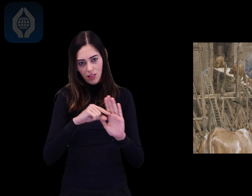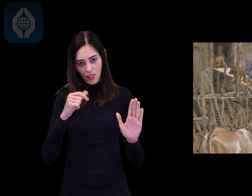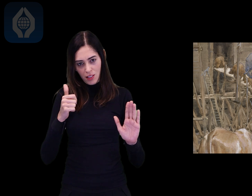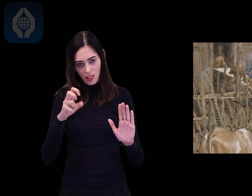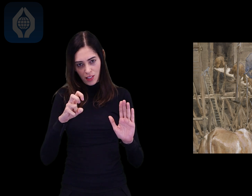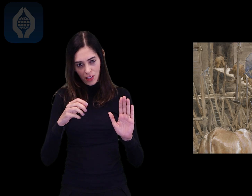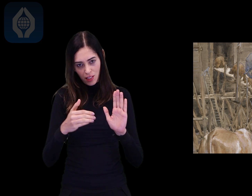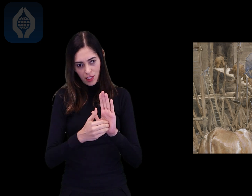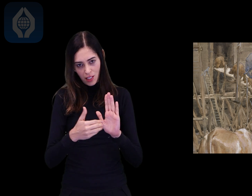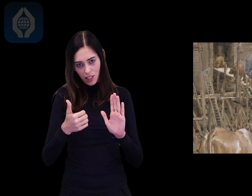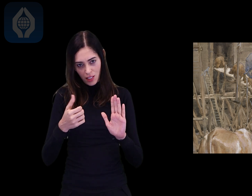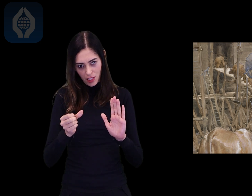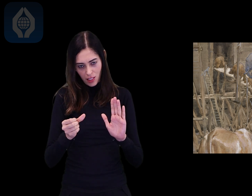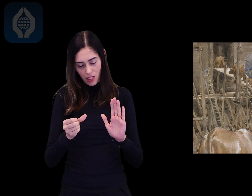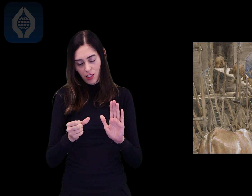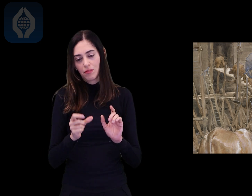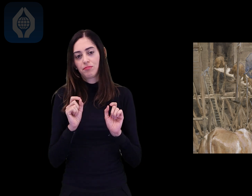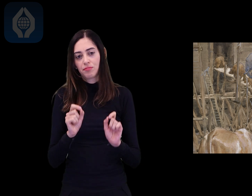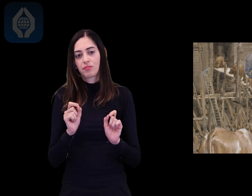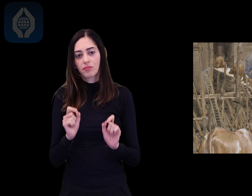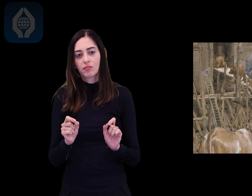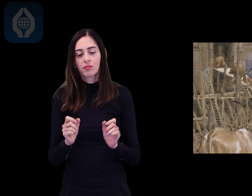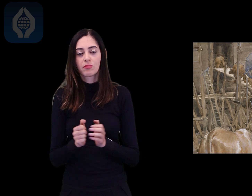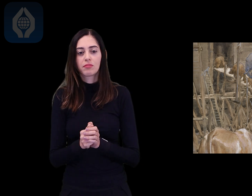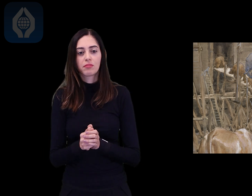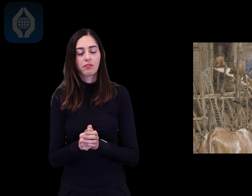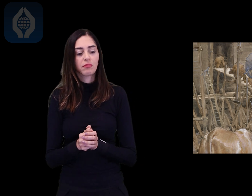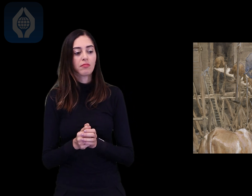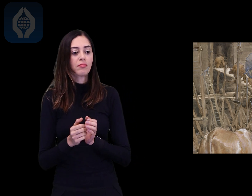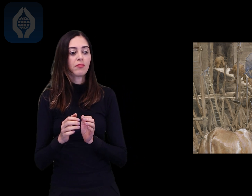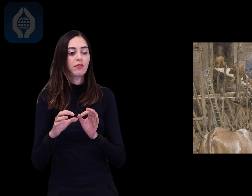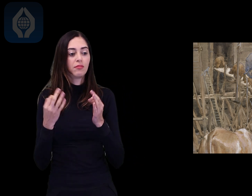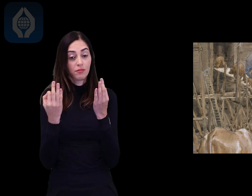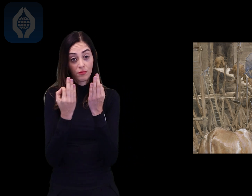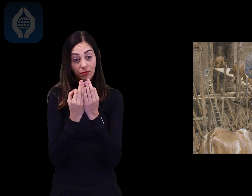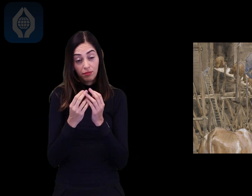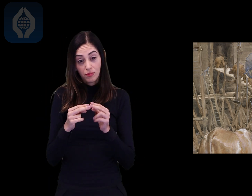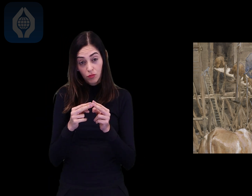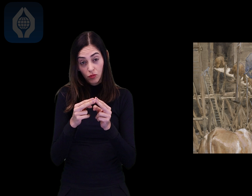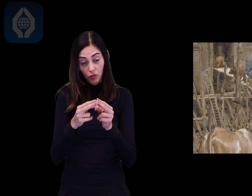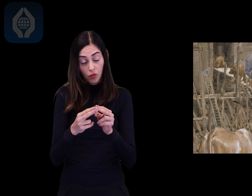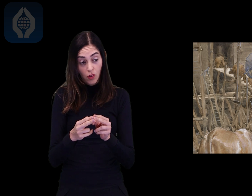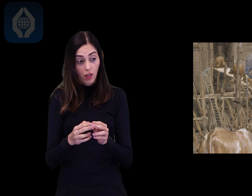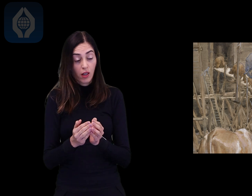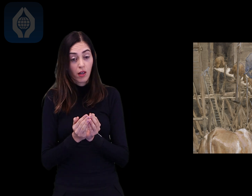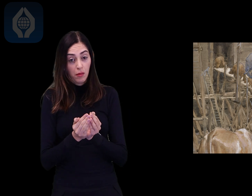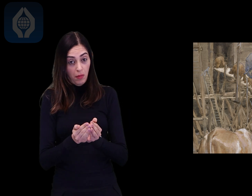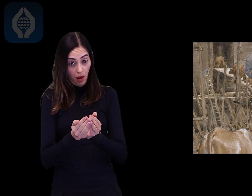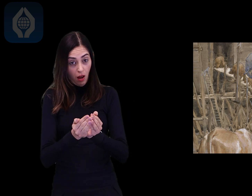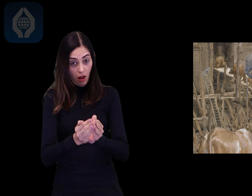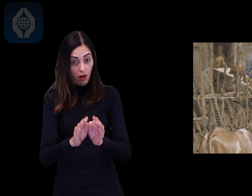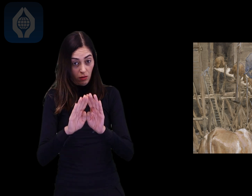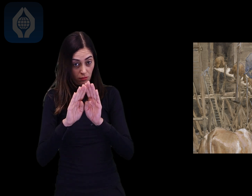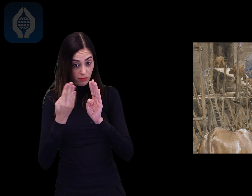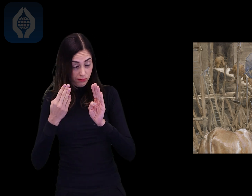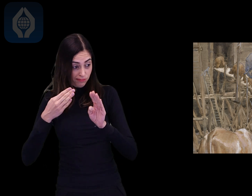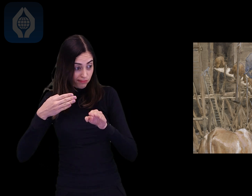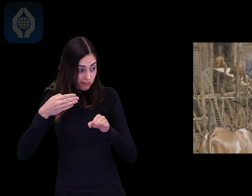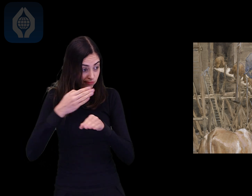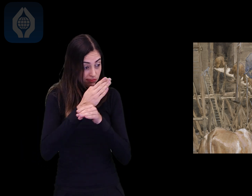arca através de uma única porta que Deus dissera a Noé para fazer. Esse era o único caminho pelo qual ninguém podia ser salvo do